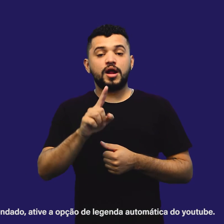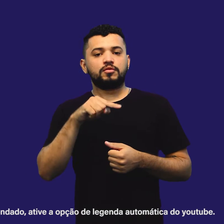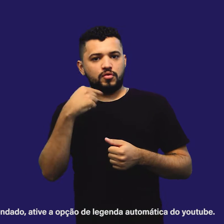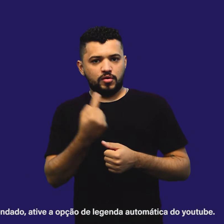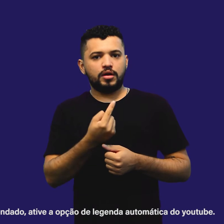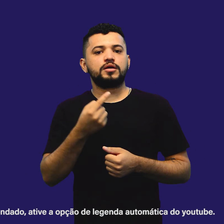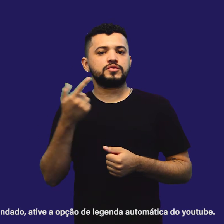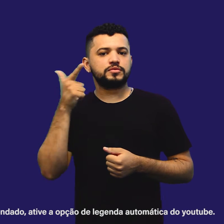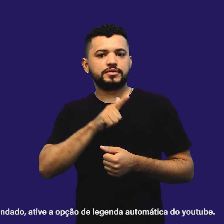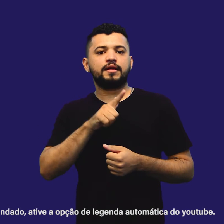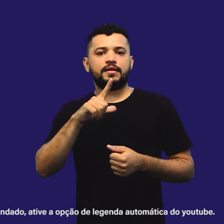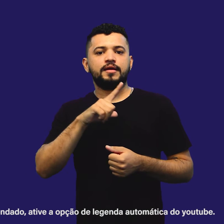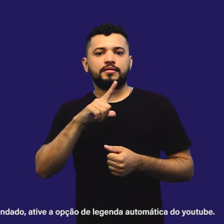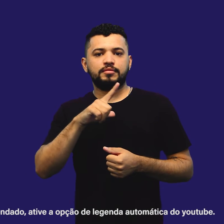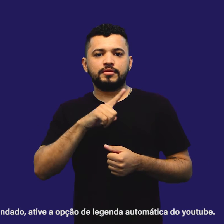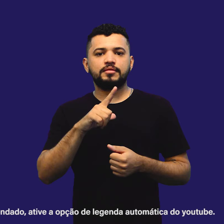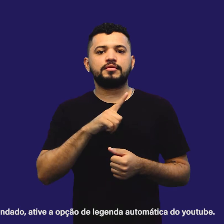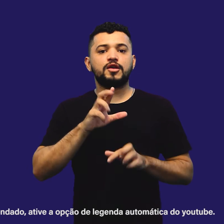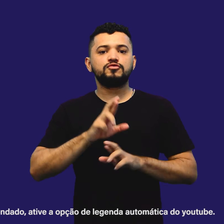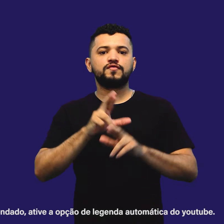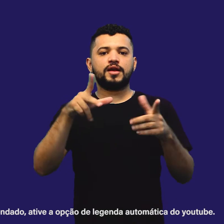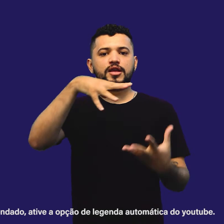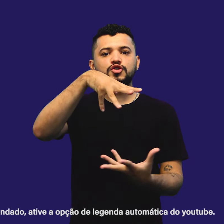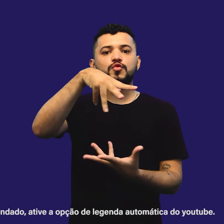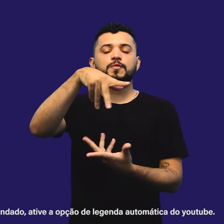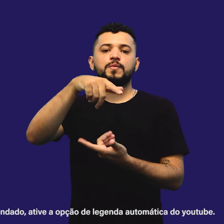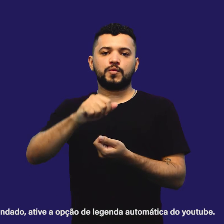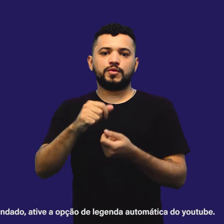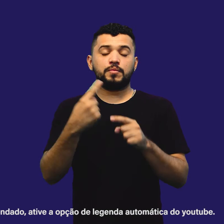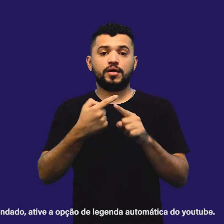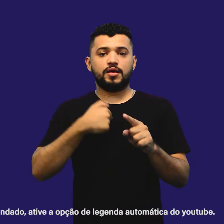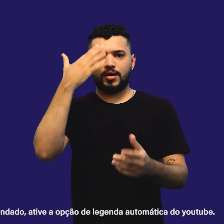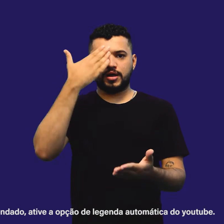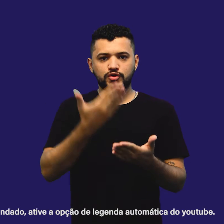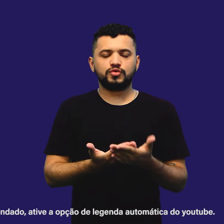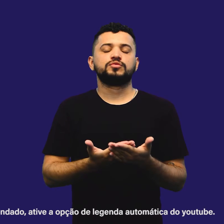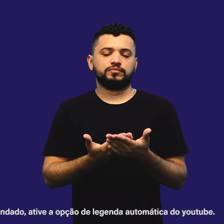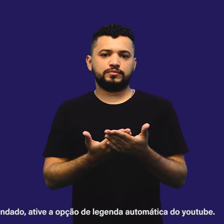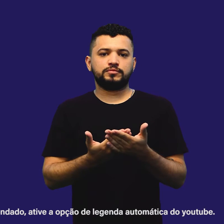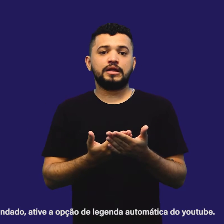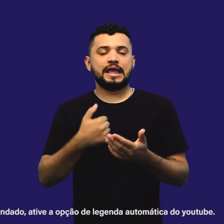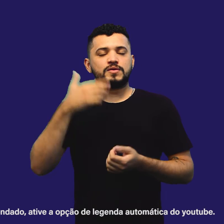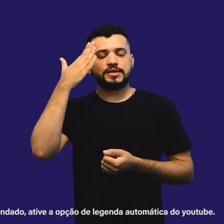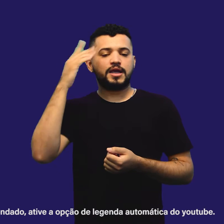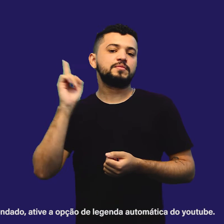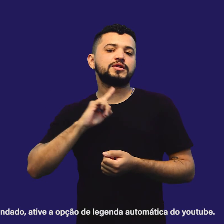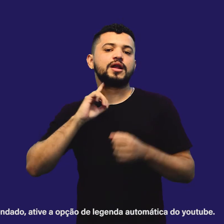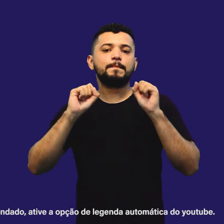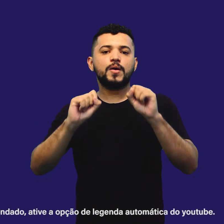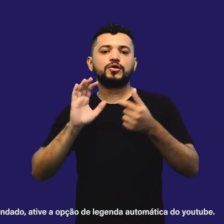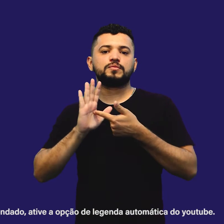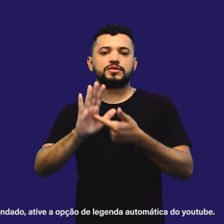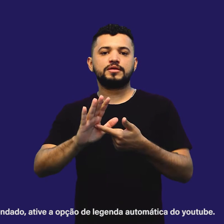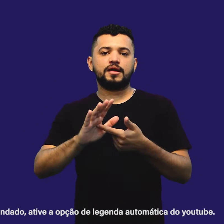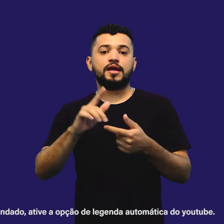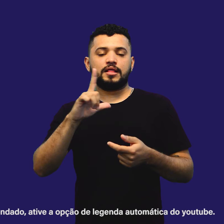situação diferenciada no mundo. Eu acredito muito nisso. Acho que Minas Gerais pode fazer isso, tem tudo para fazer isso, para ser grande